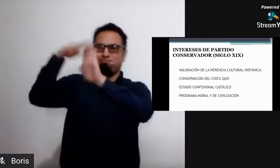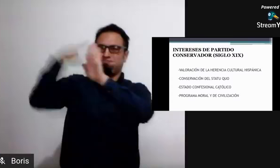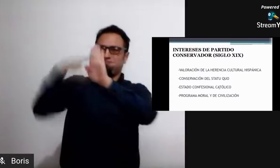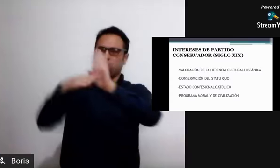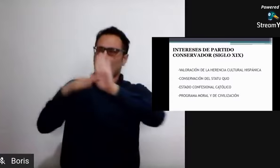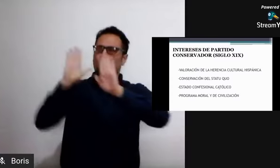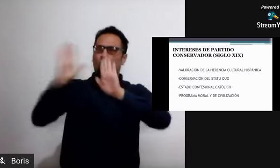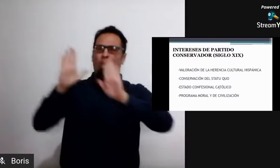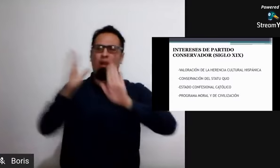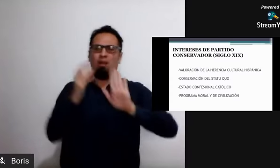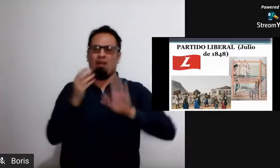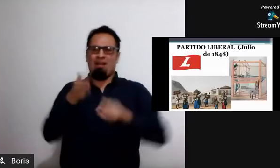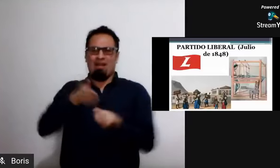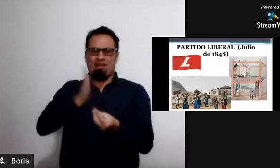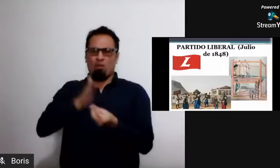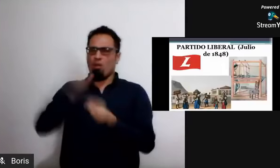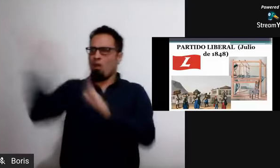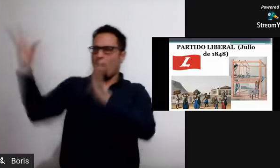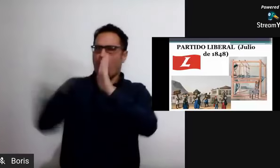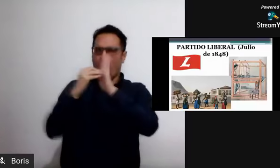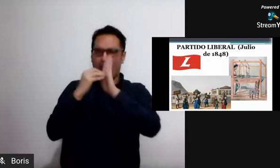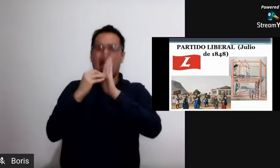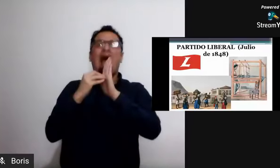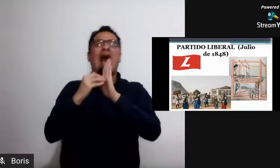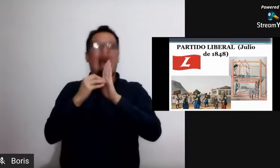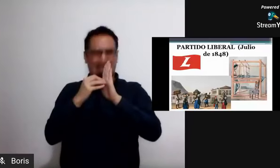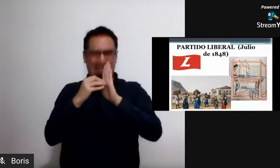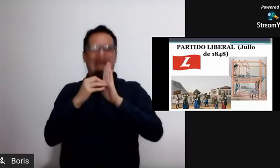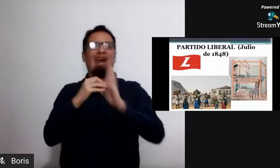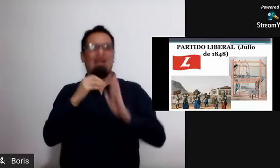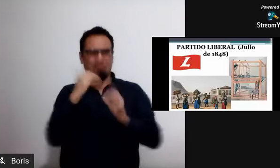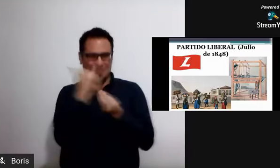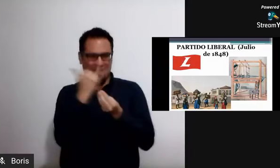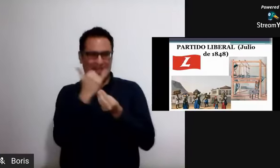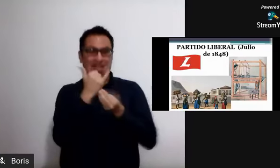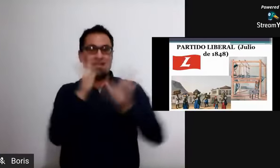divorcio, los liberales sí decían que era posible hacerlo.